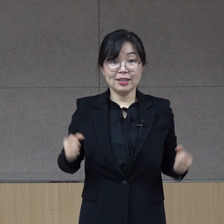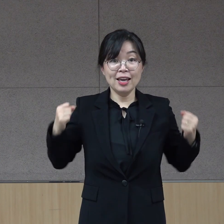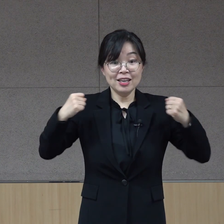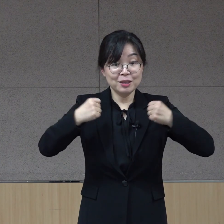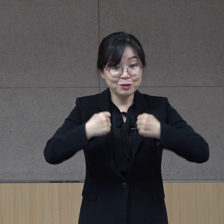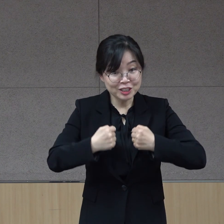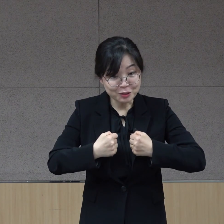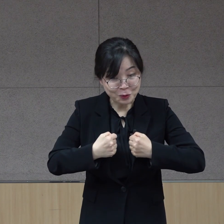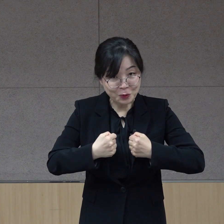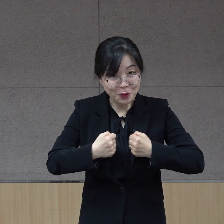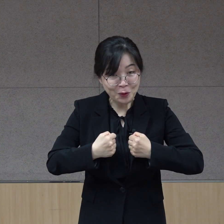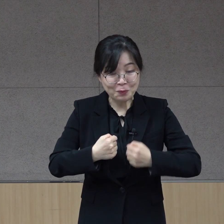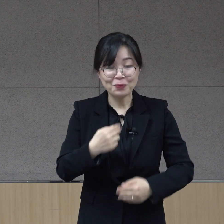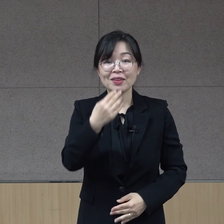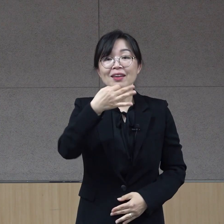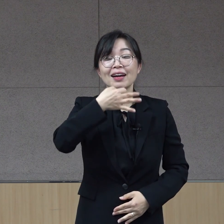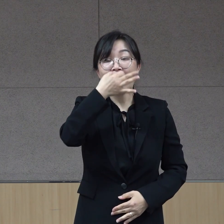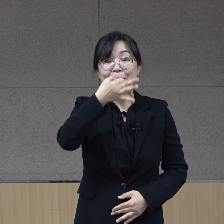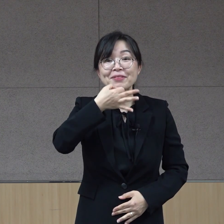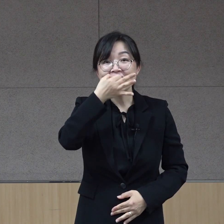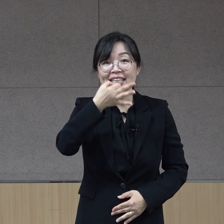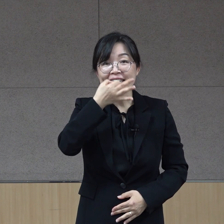두둑하게 입으시고 감기